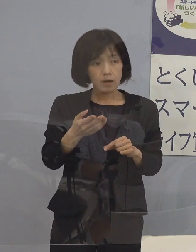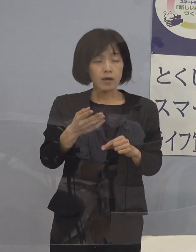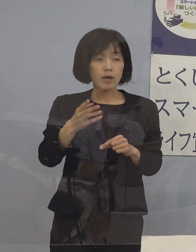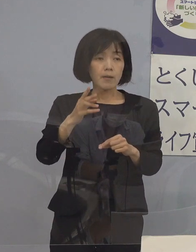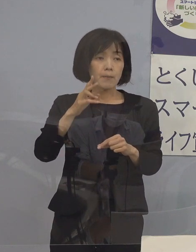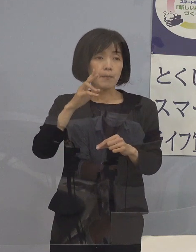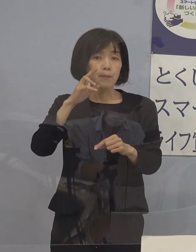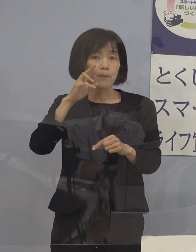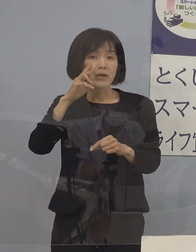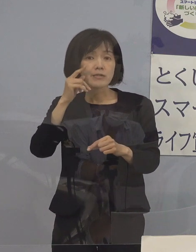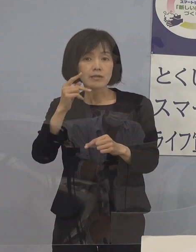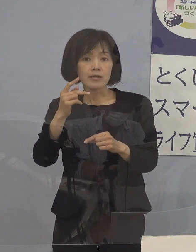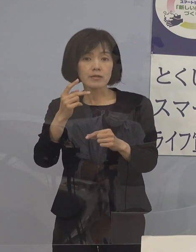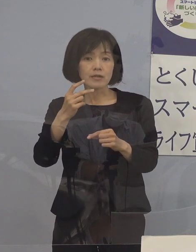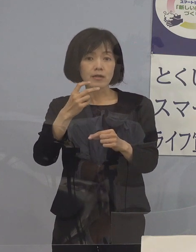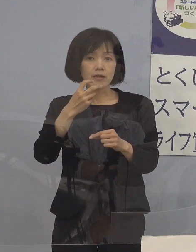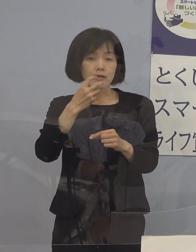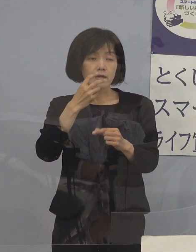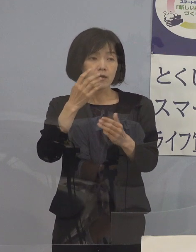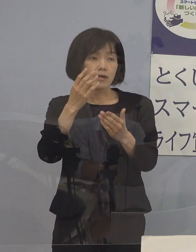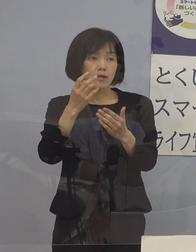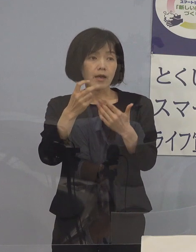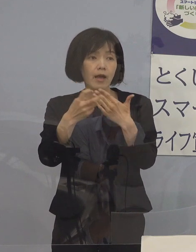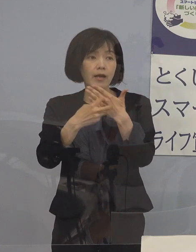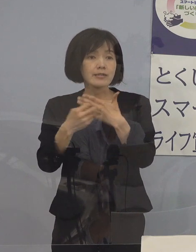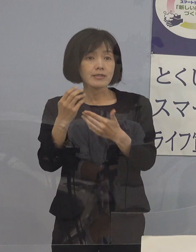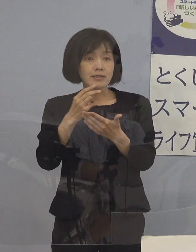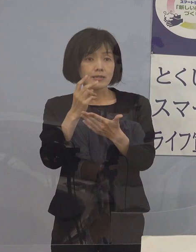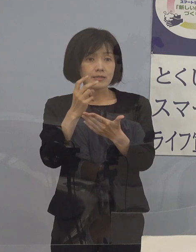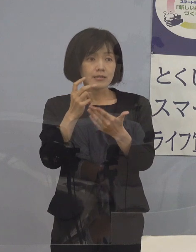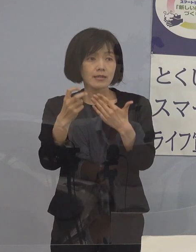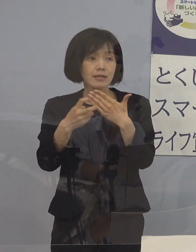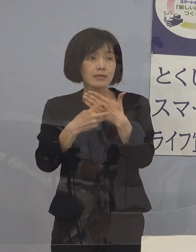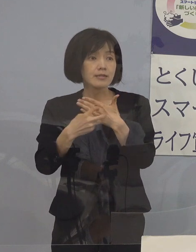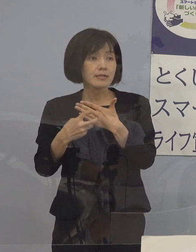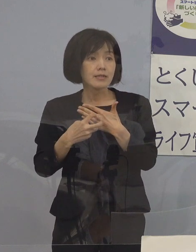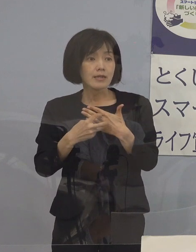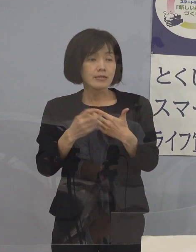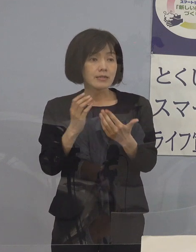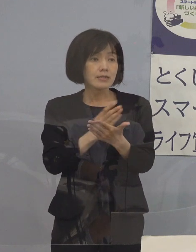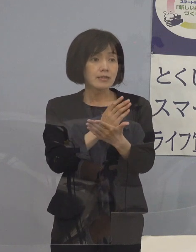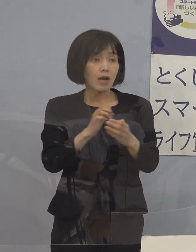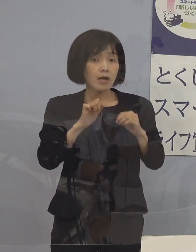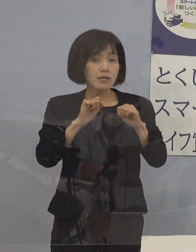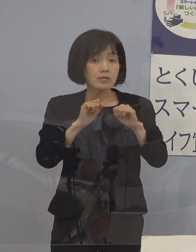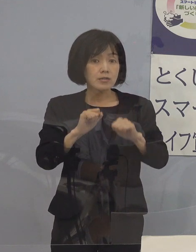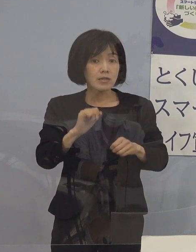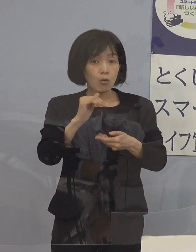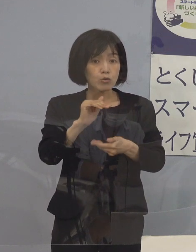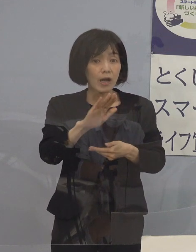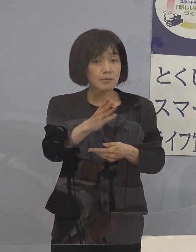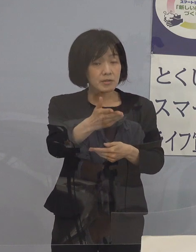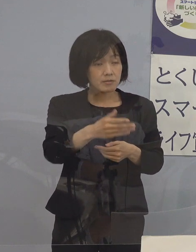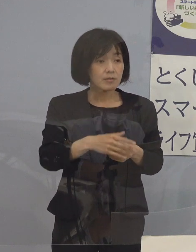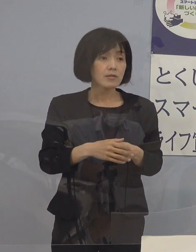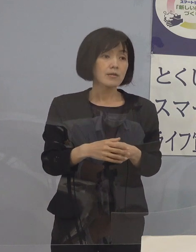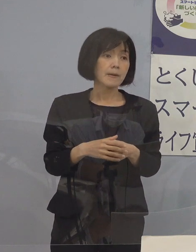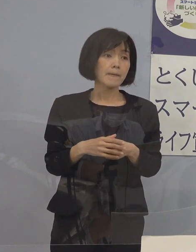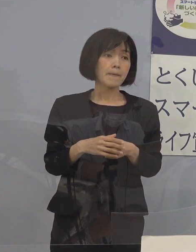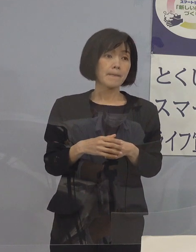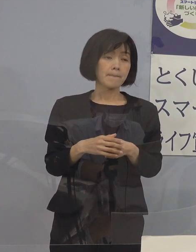ってしまうというか、その時点ではそういうふうに診断された例が、まあ、何例かあるということですか。 というか逆にきっかけ